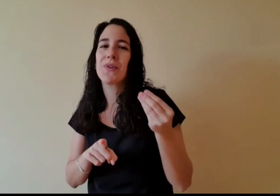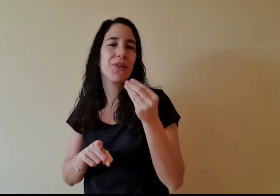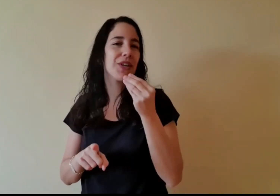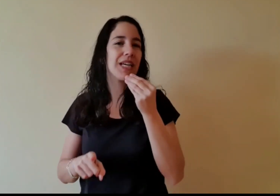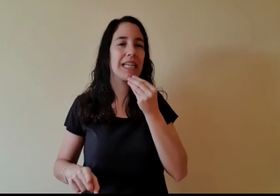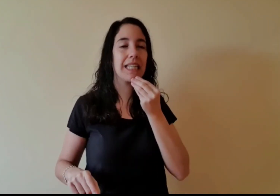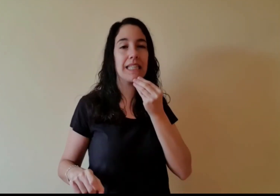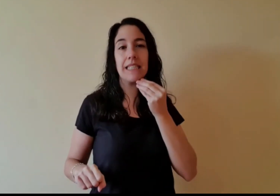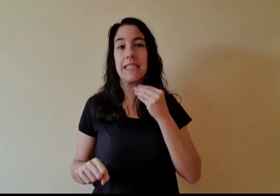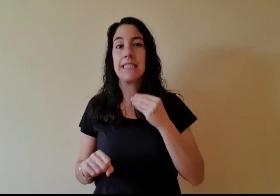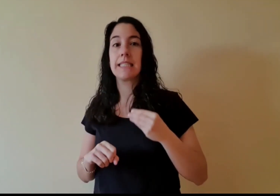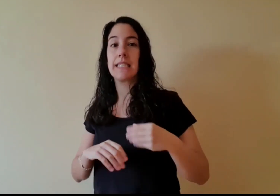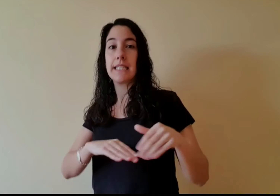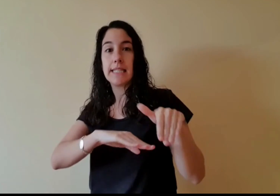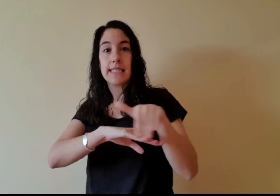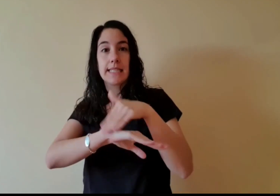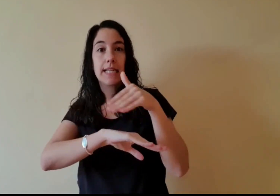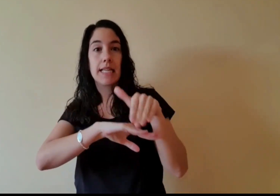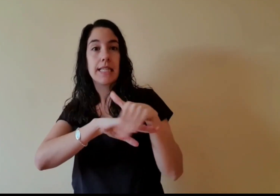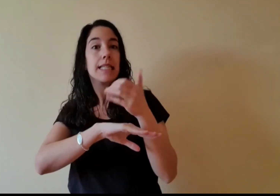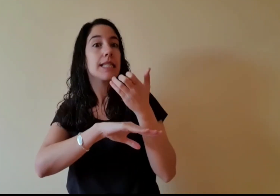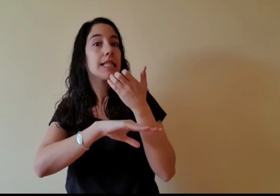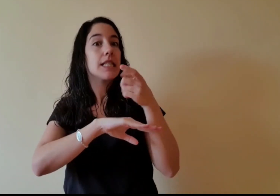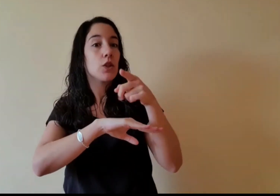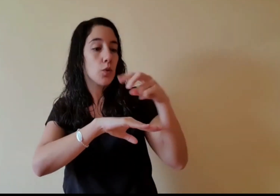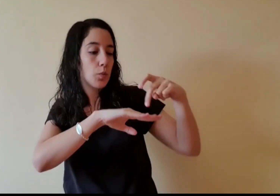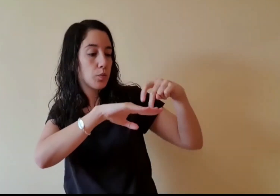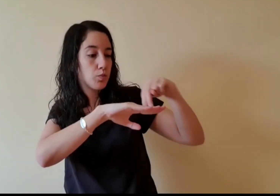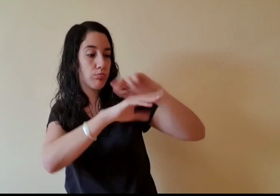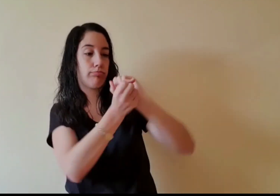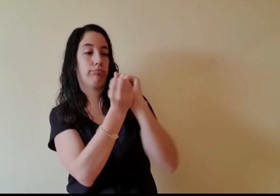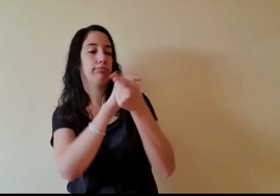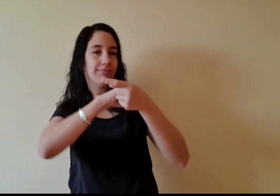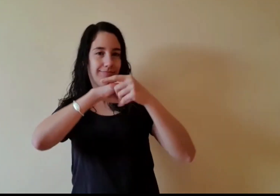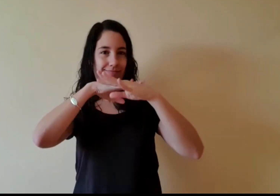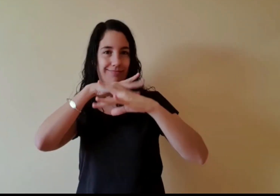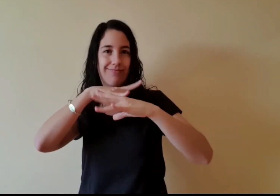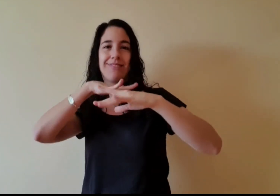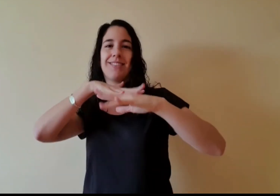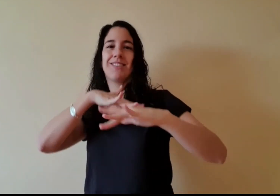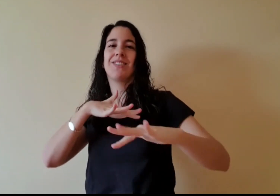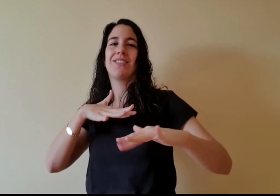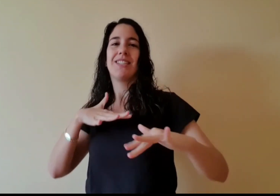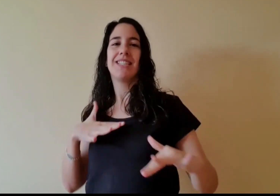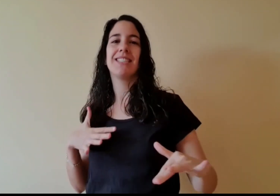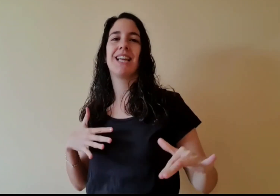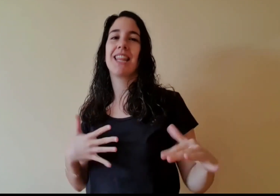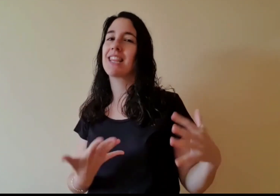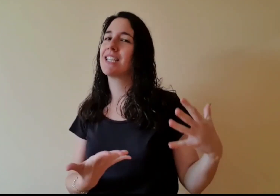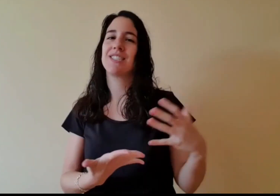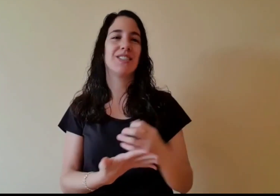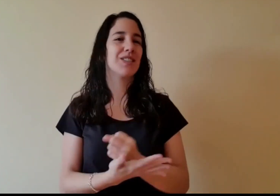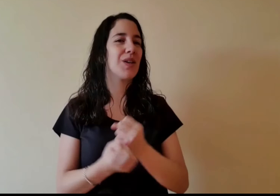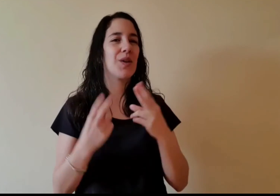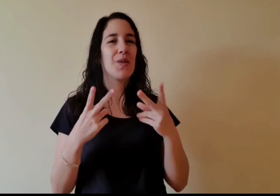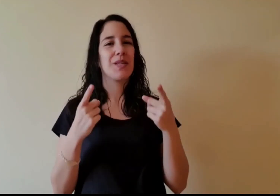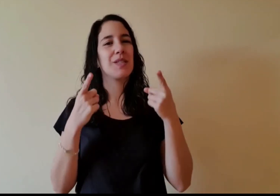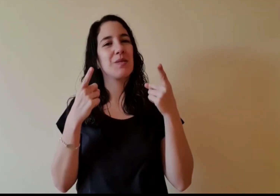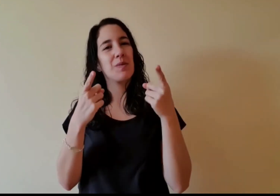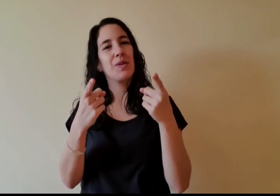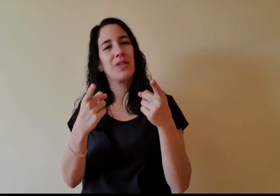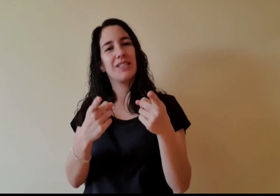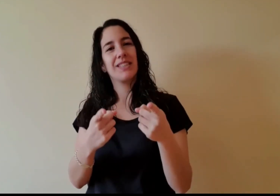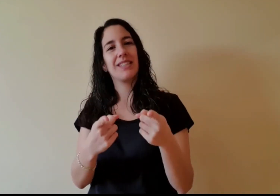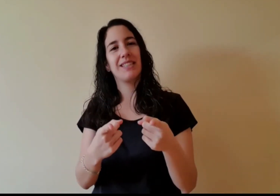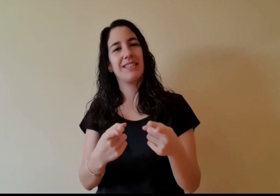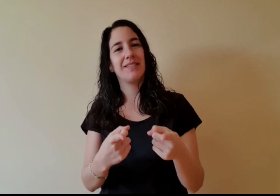ti. Y las calles se vuelven playas si tú las andas, todo es